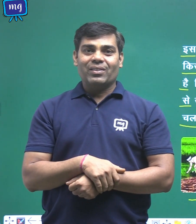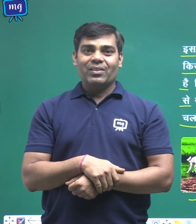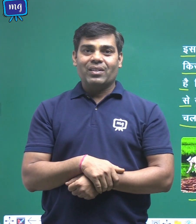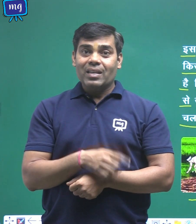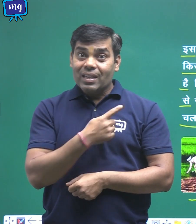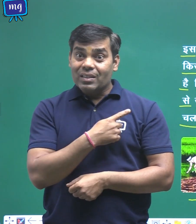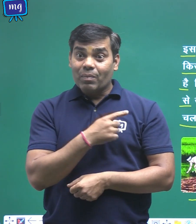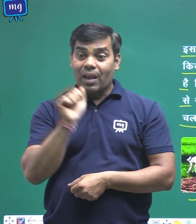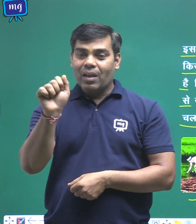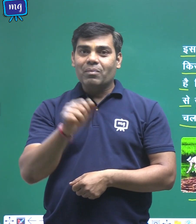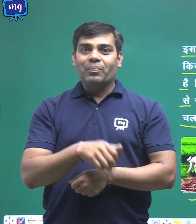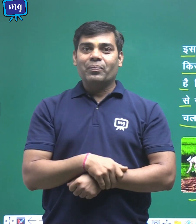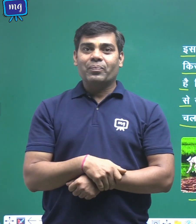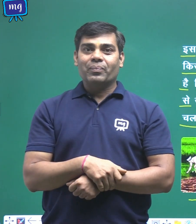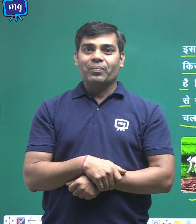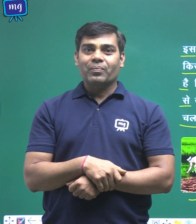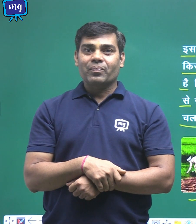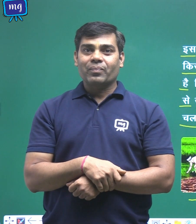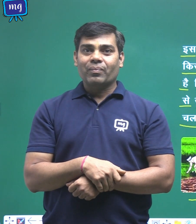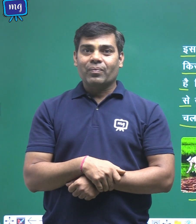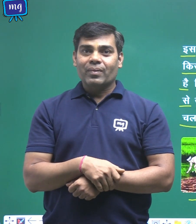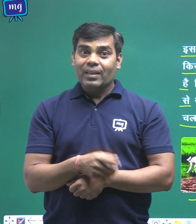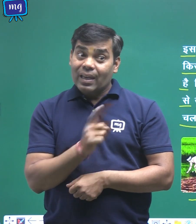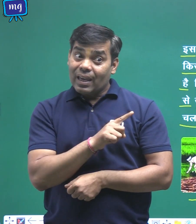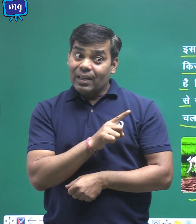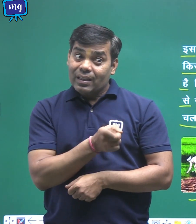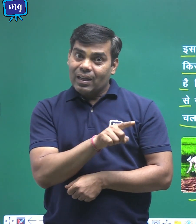इसमें आप एक तरफ फसल,